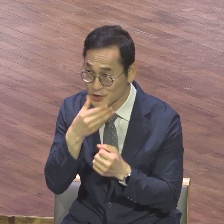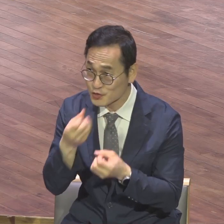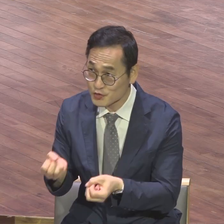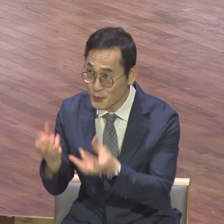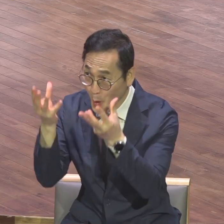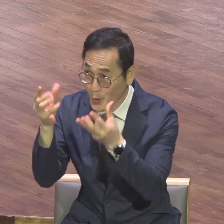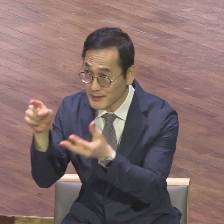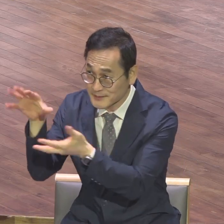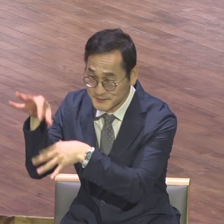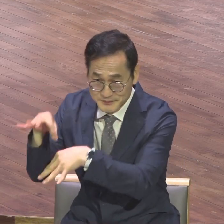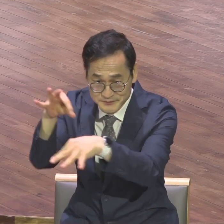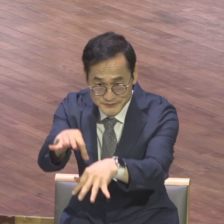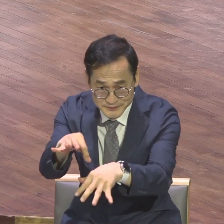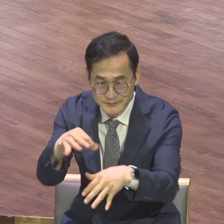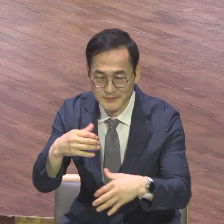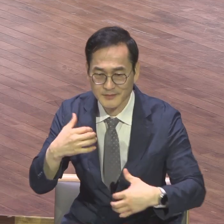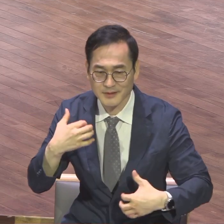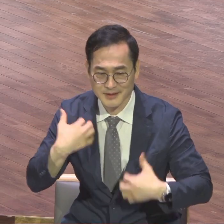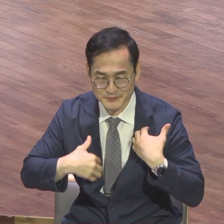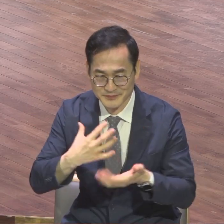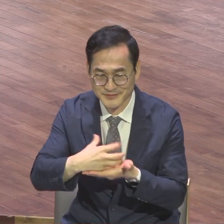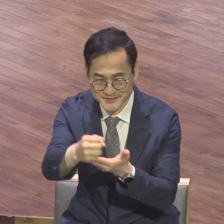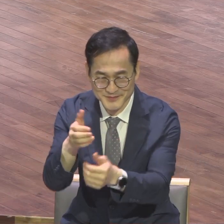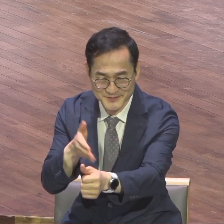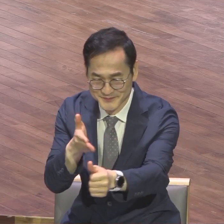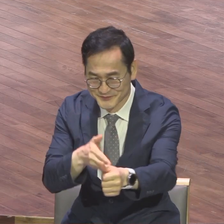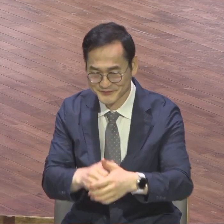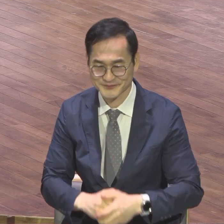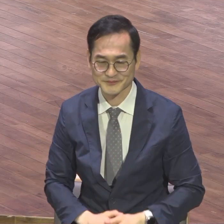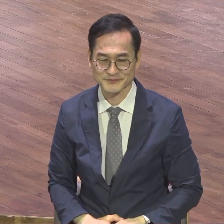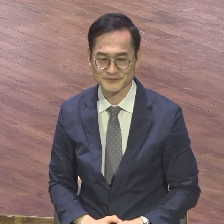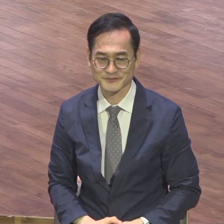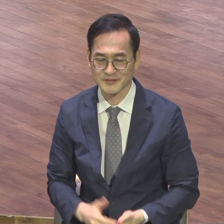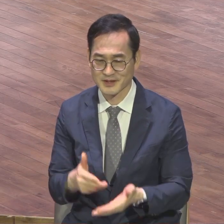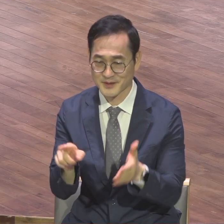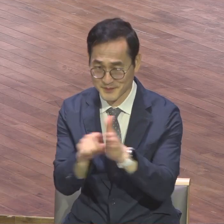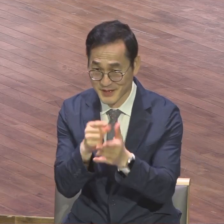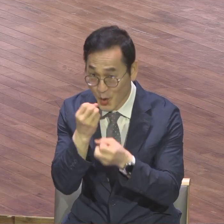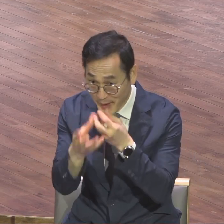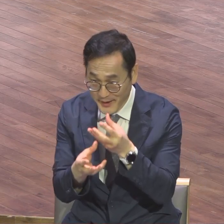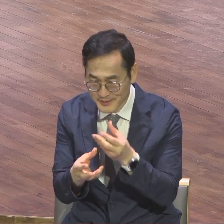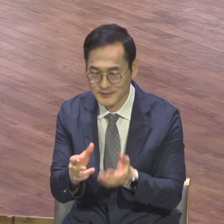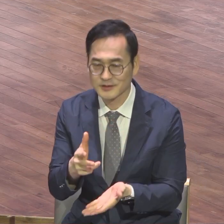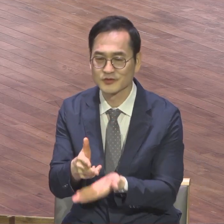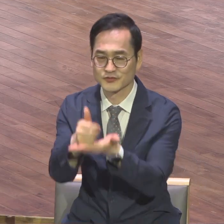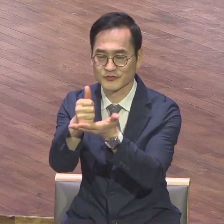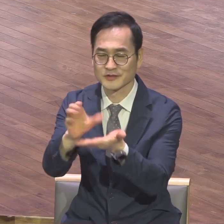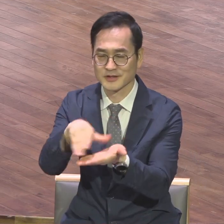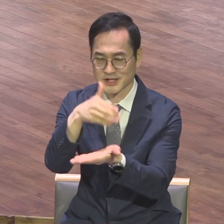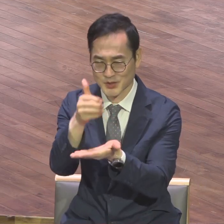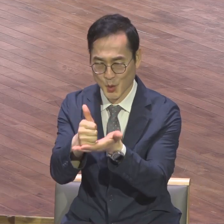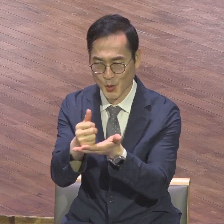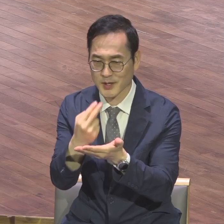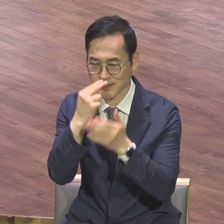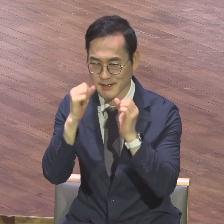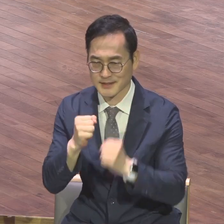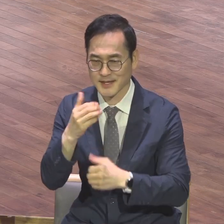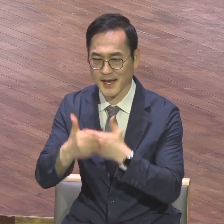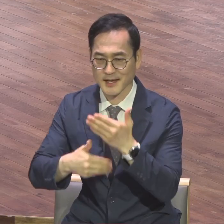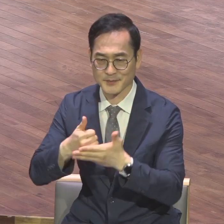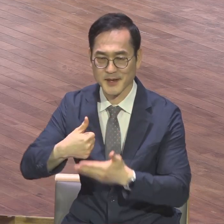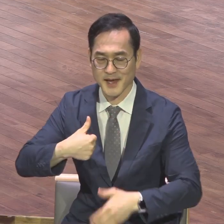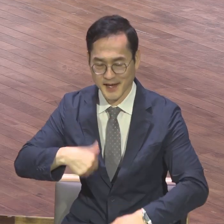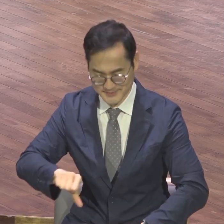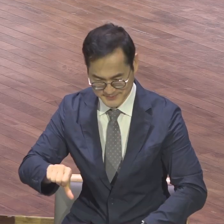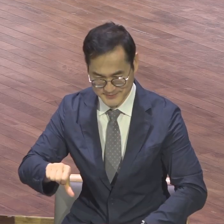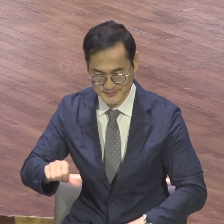여러분의 간증이 되길 바랍니다. 신앙 고백합니다. 주는 그리스도시오 살아계신 하나님의